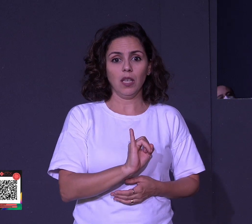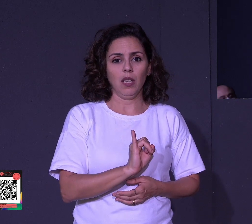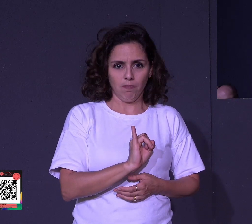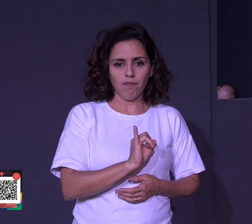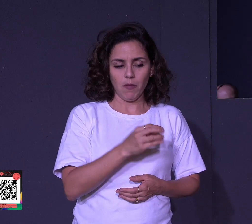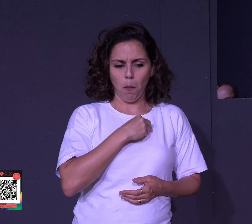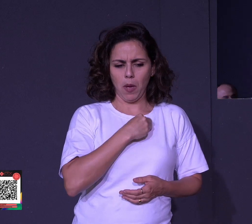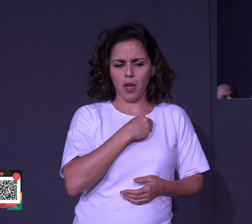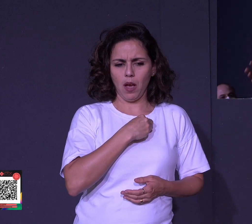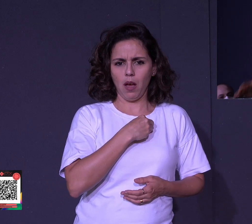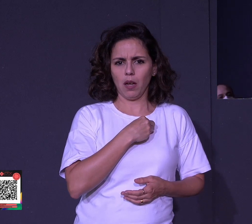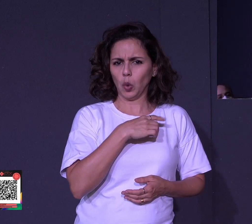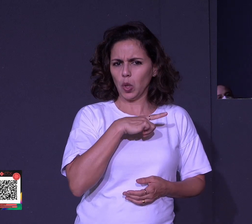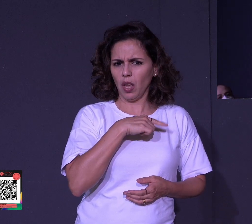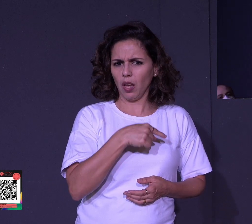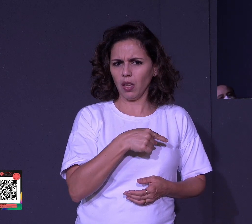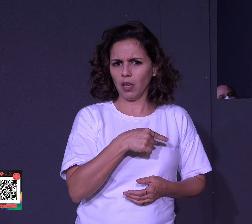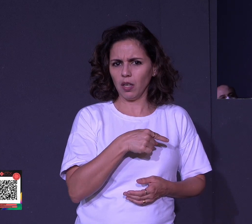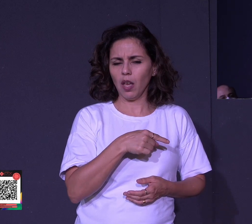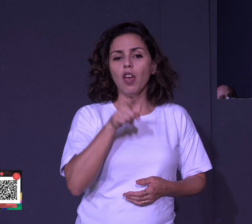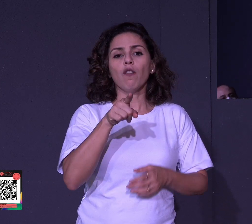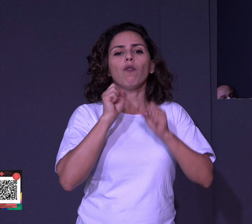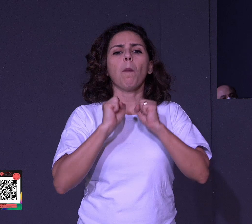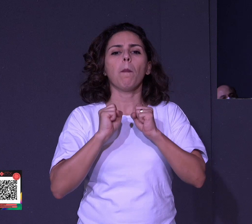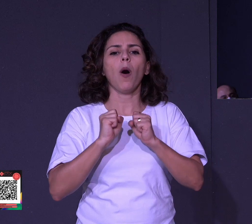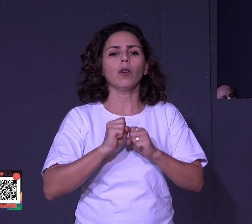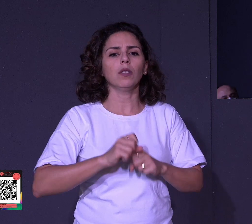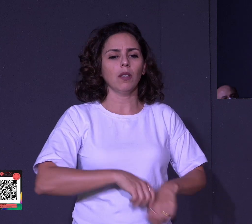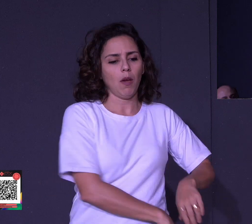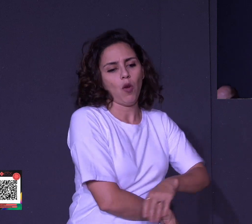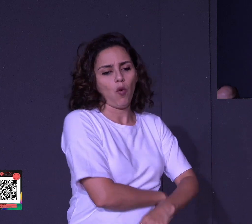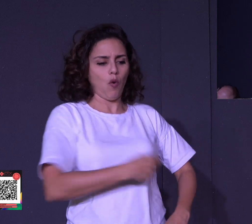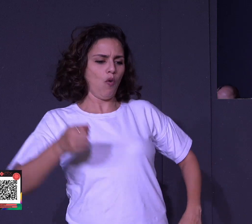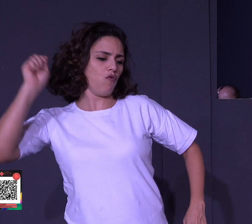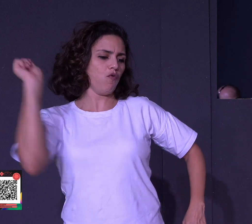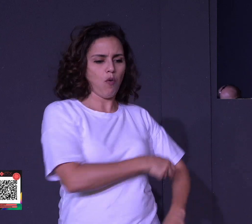concretas. Sua cabeça está a prêmio, a minha também.